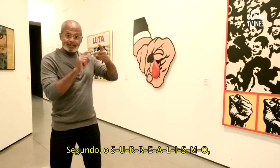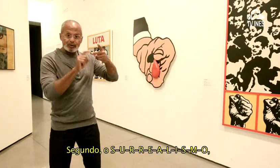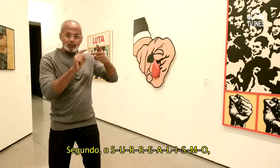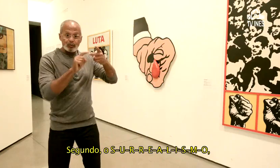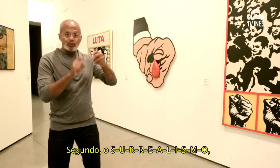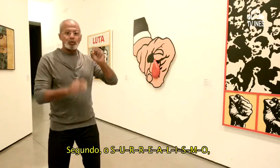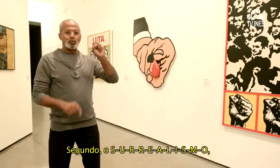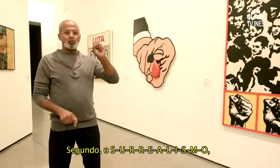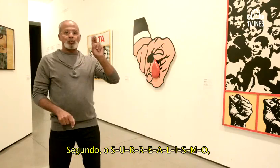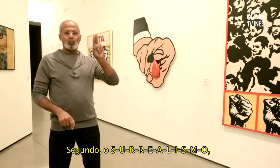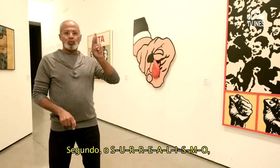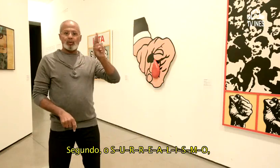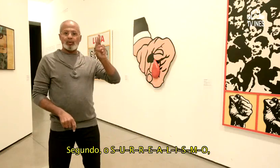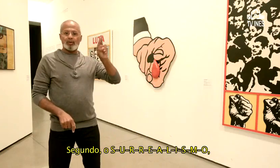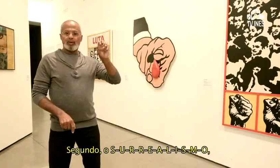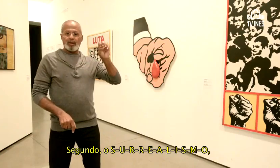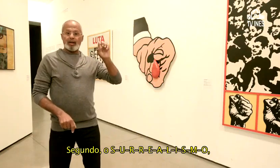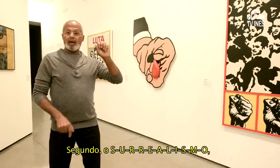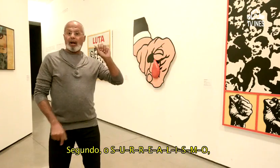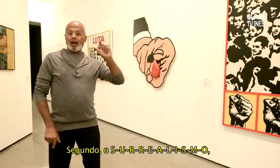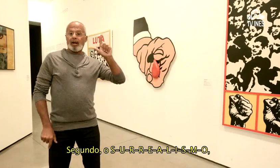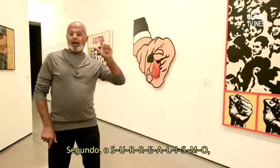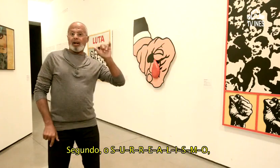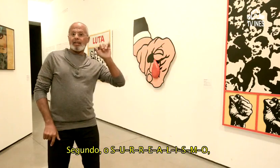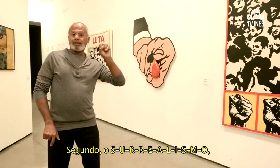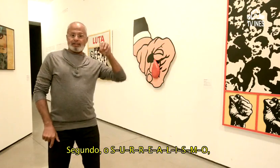Segundo, o surrealismo.